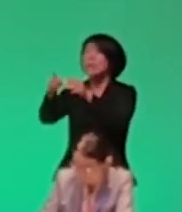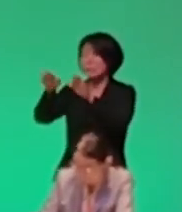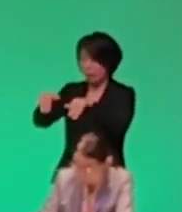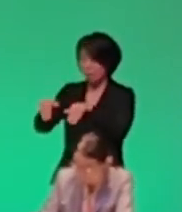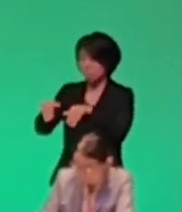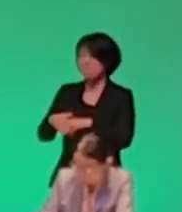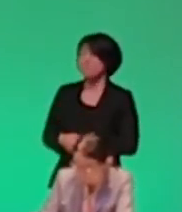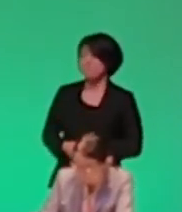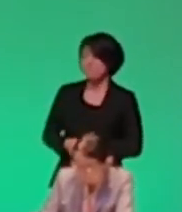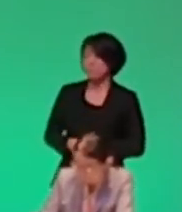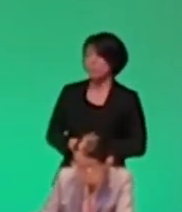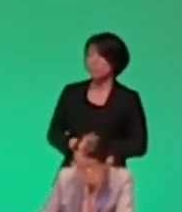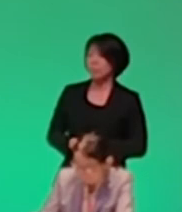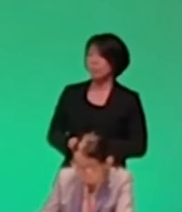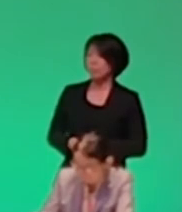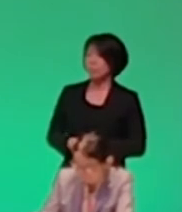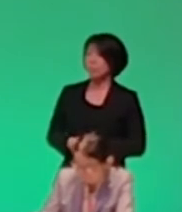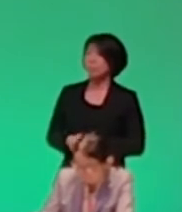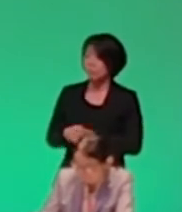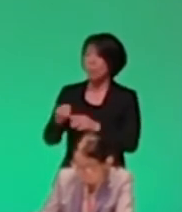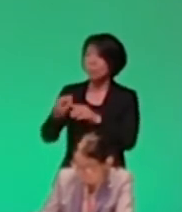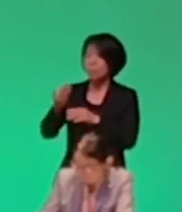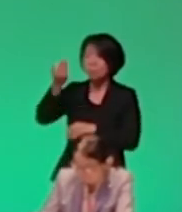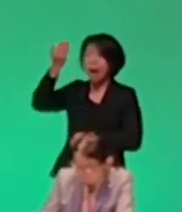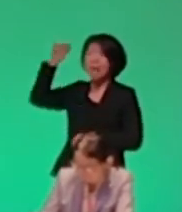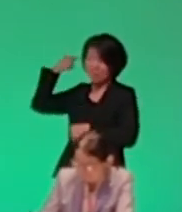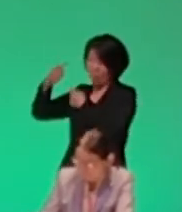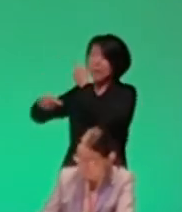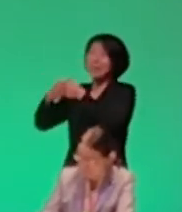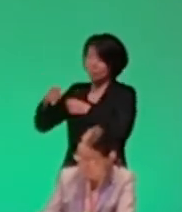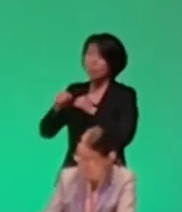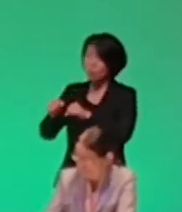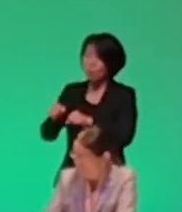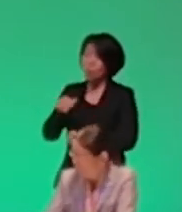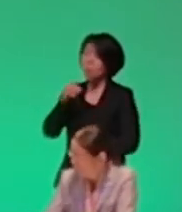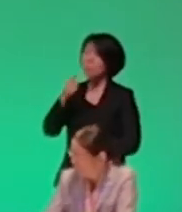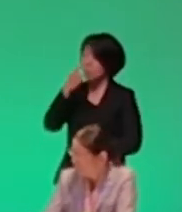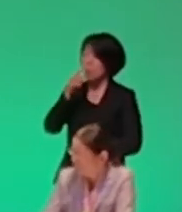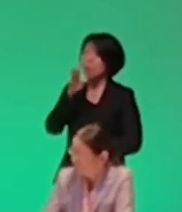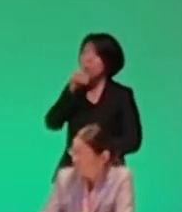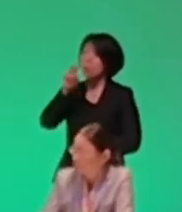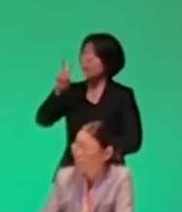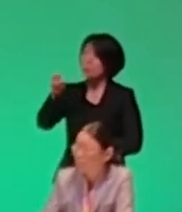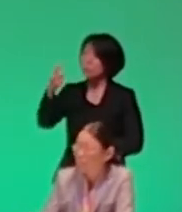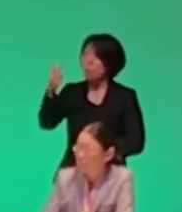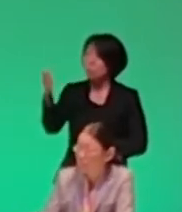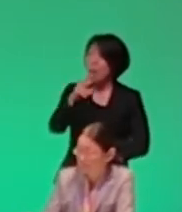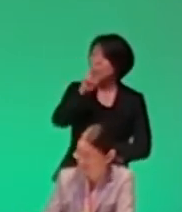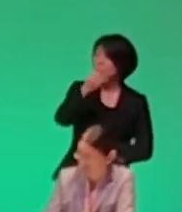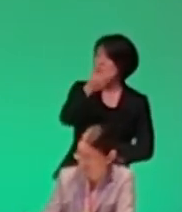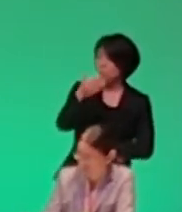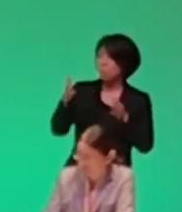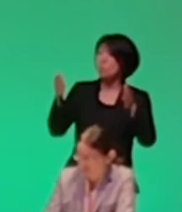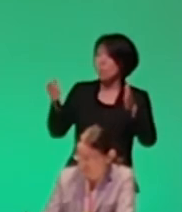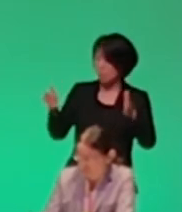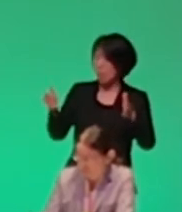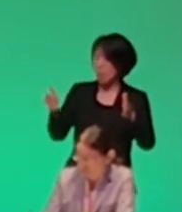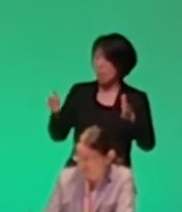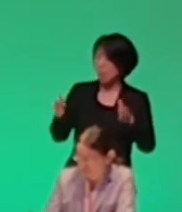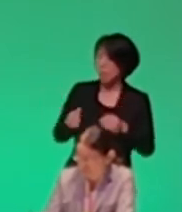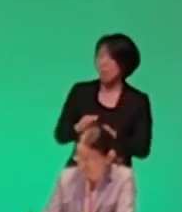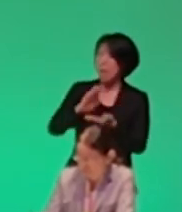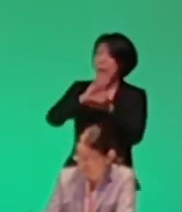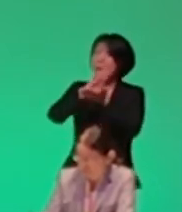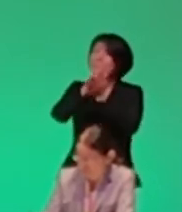ちょっと、その話をもう少し遡って、実は私は26から29まで岐阜県の県議会議員を